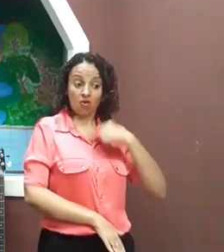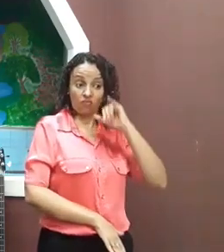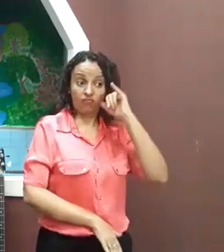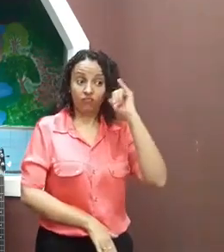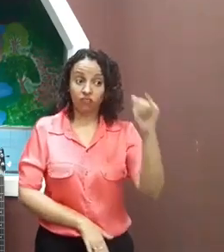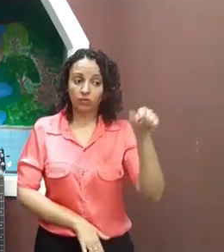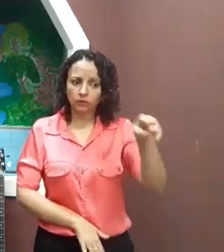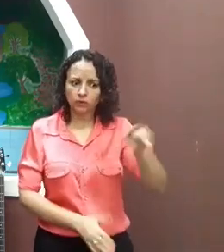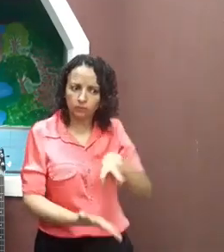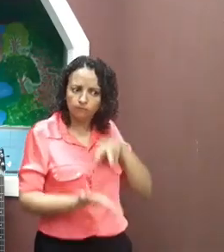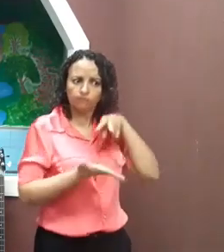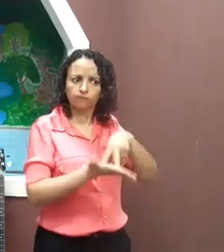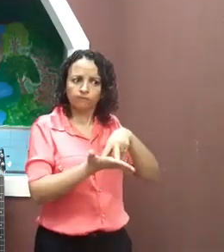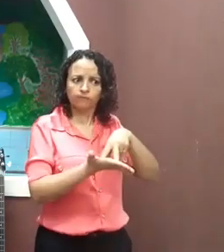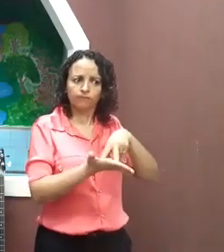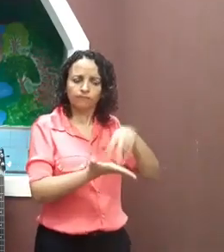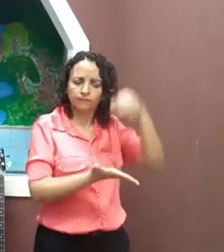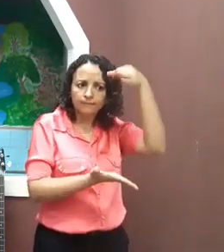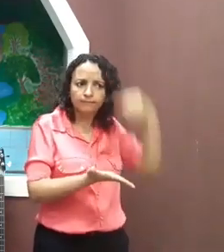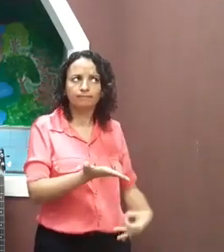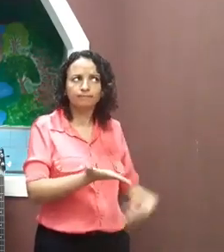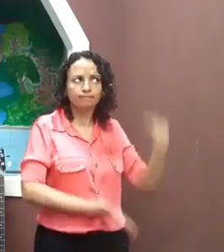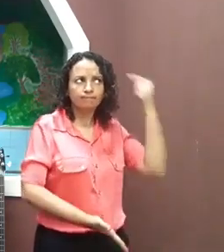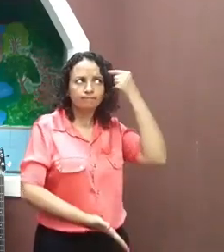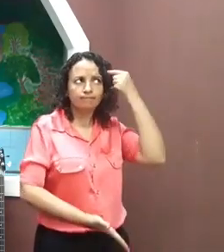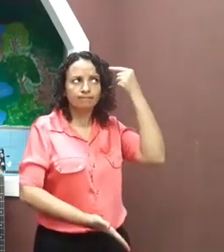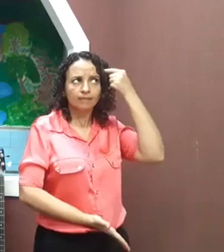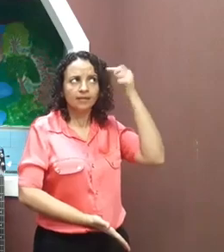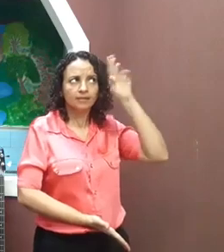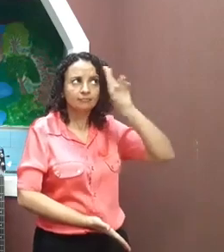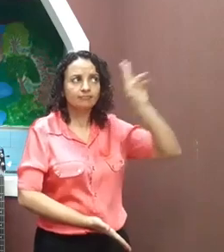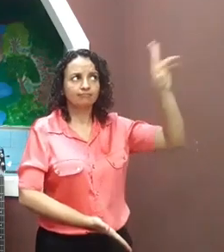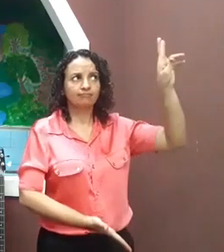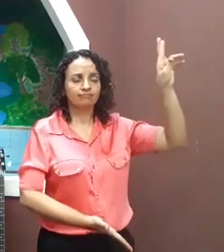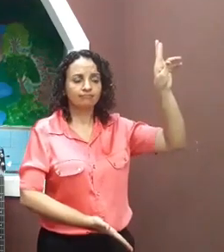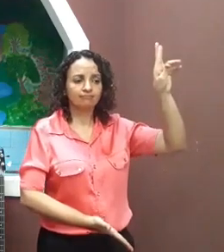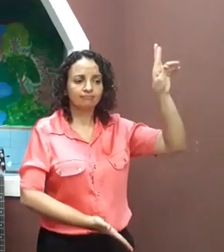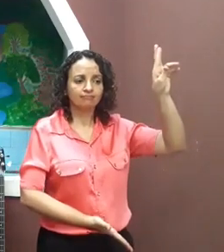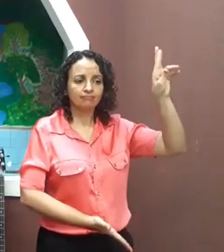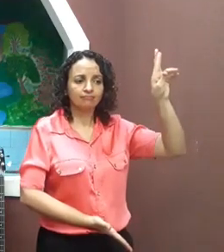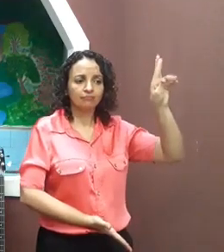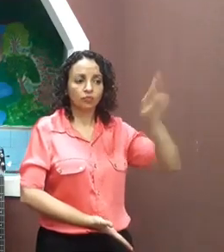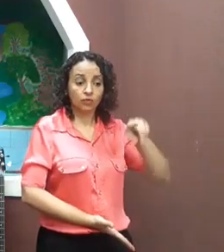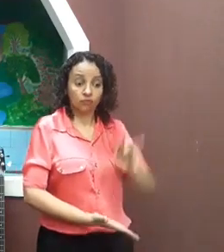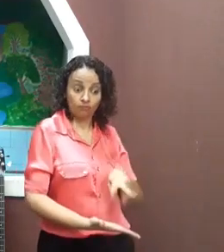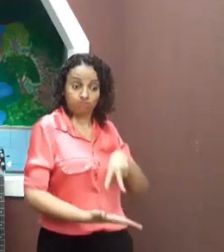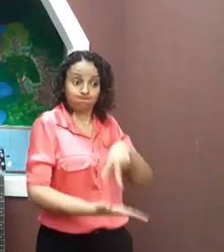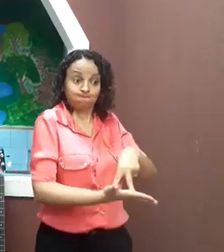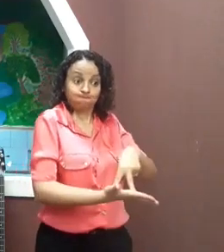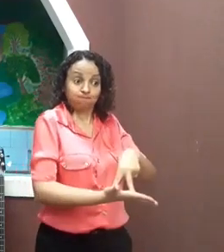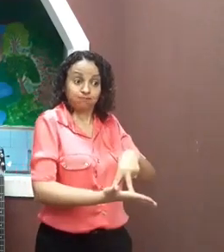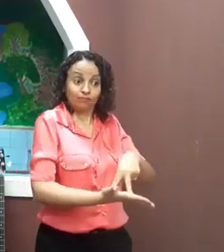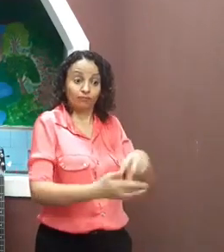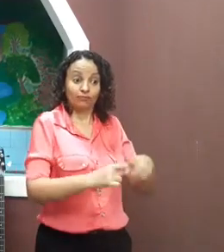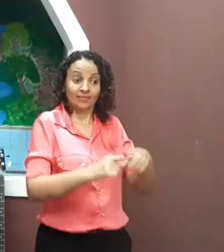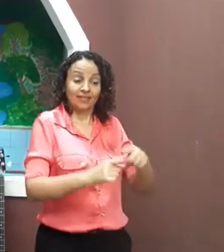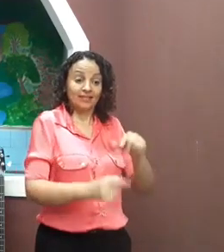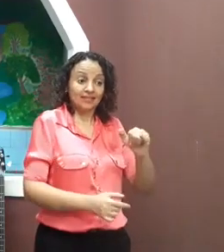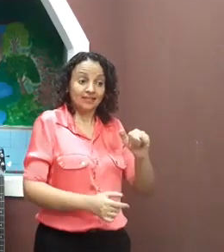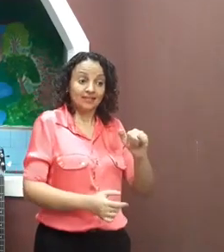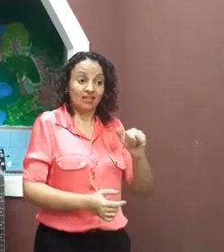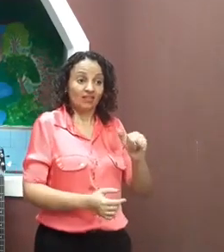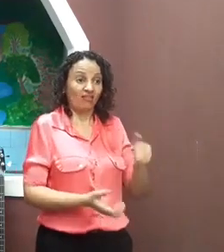convicção, esteja em comunhão na casa do Senhor, para que você não venha cair no laço do diabo. Porque